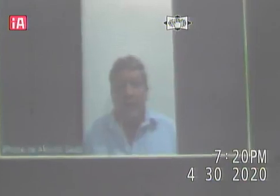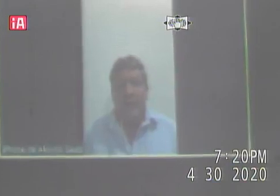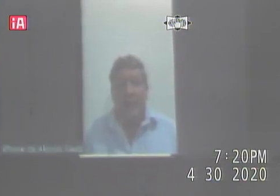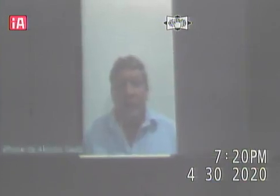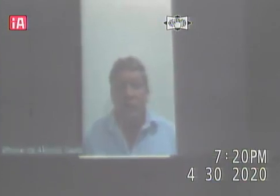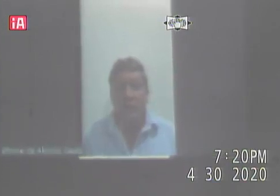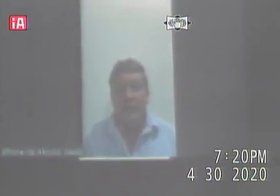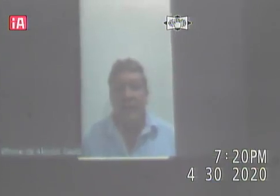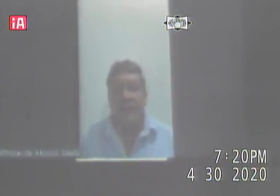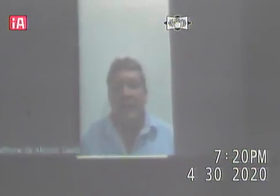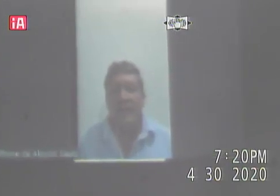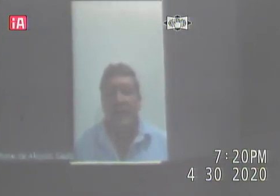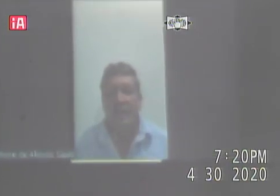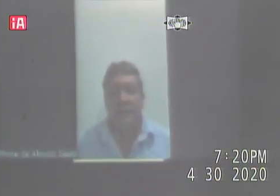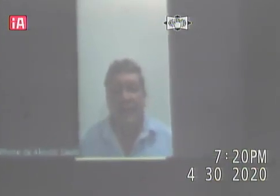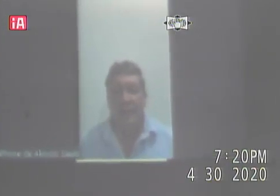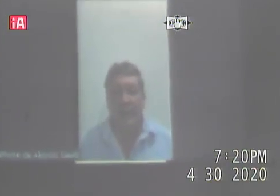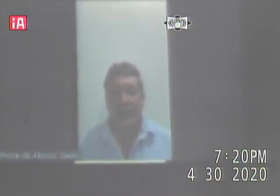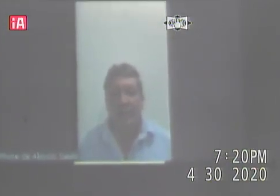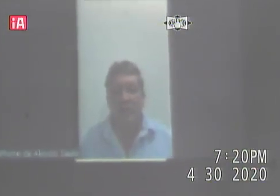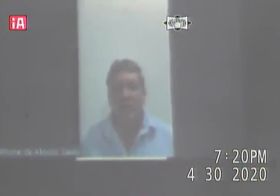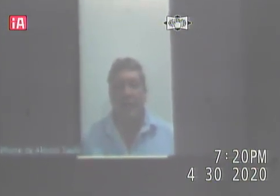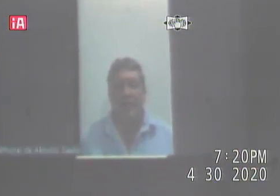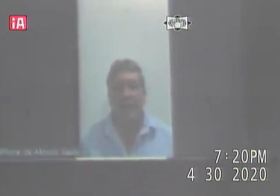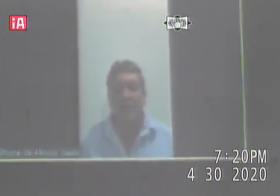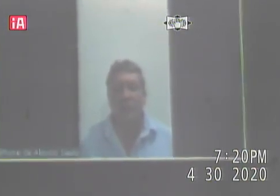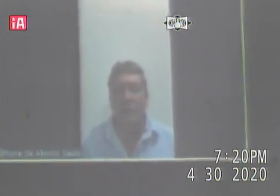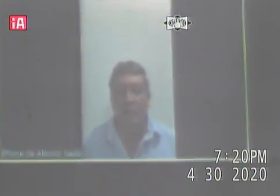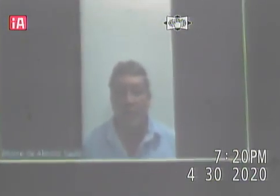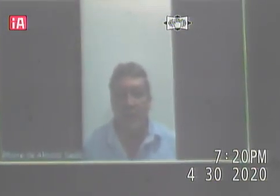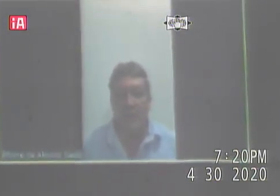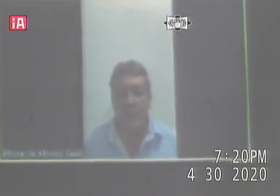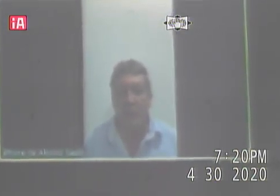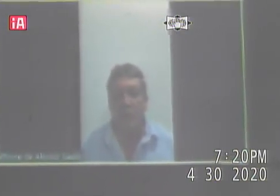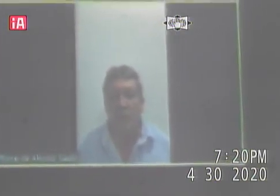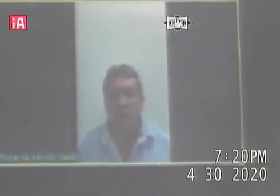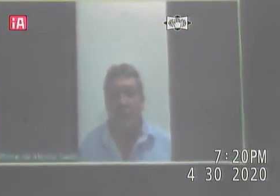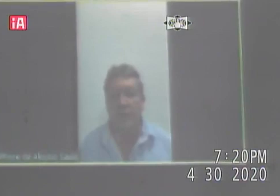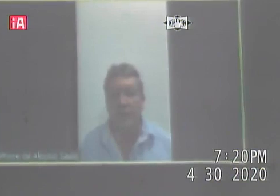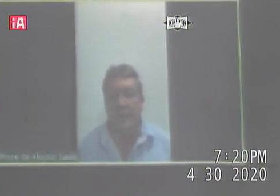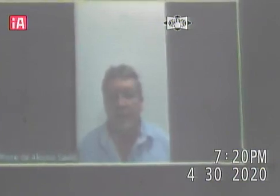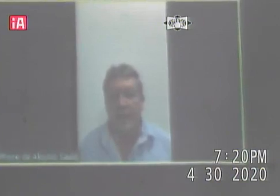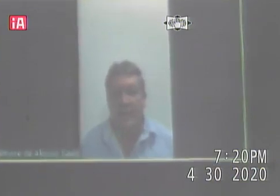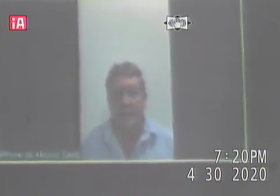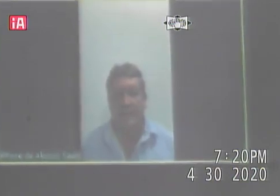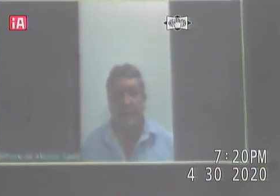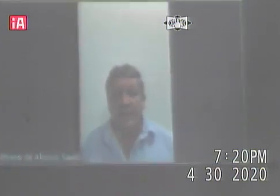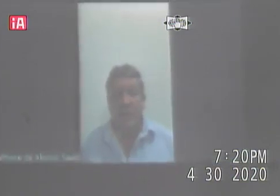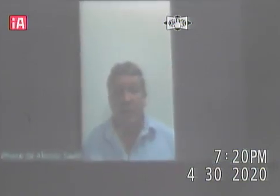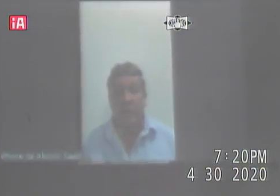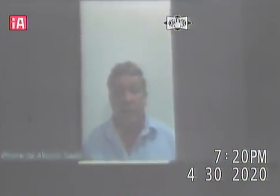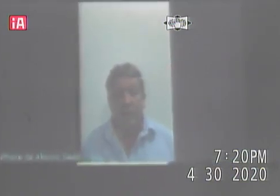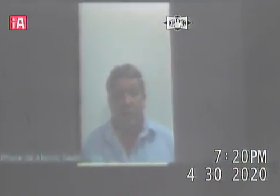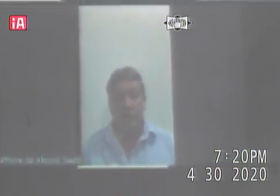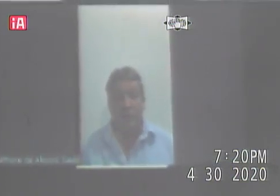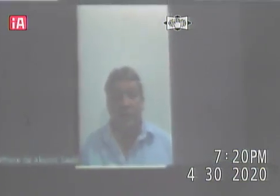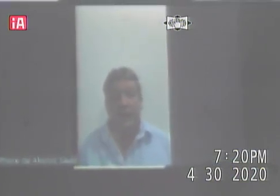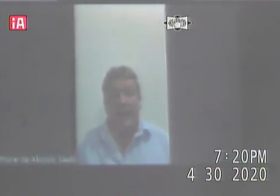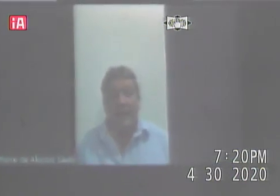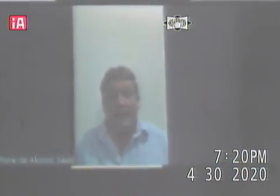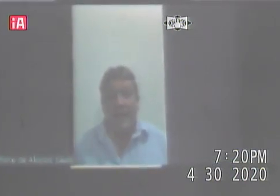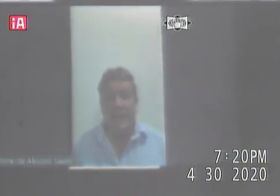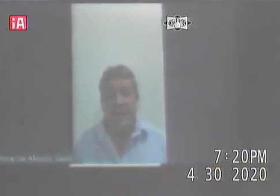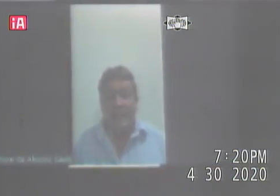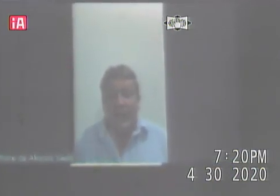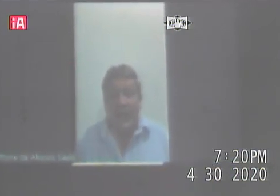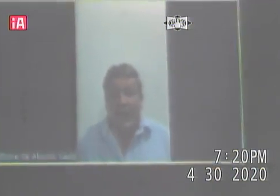houve nenhuma tentativa ilegal de criação de comissão contra o regimento dessa casa, como foi dito.